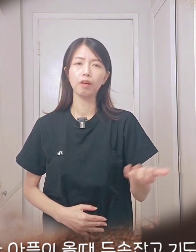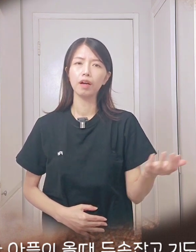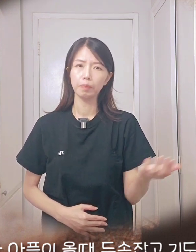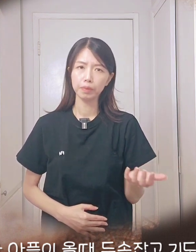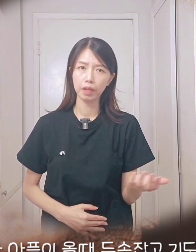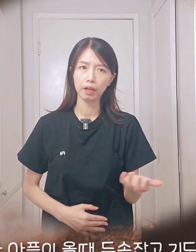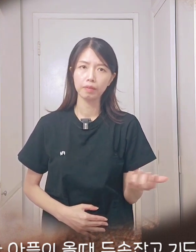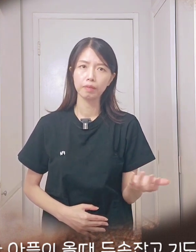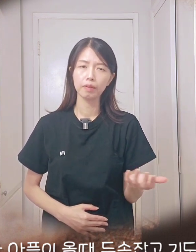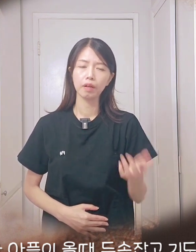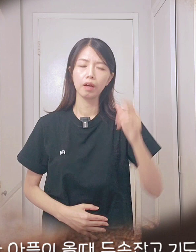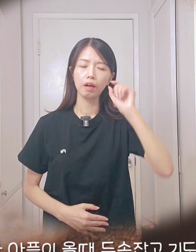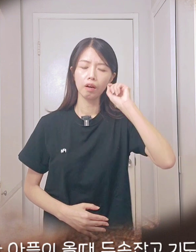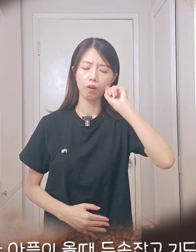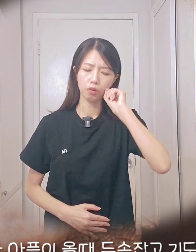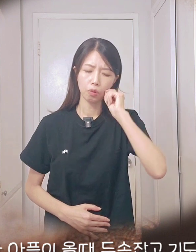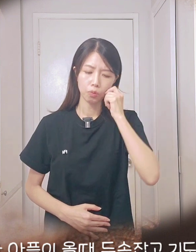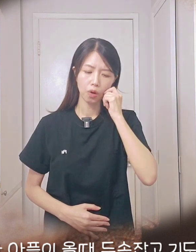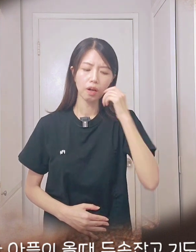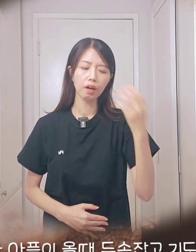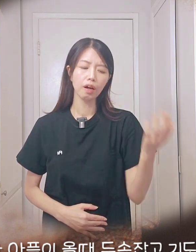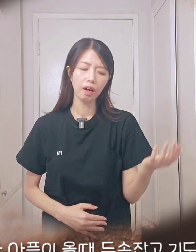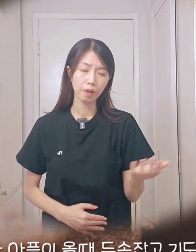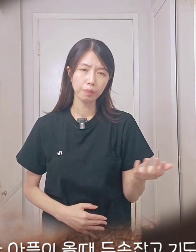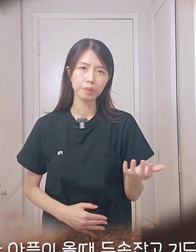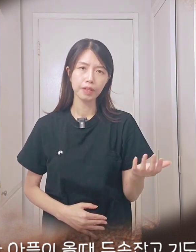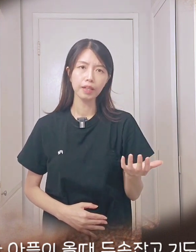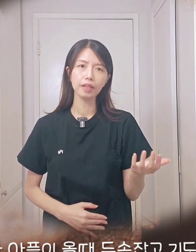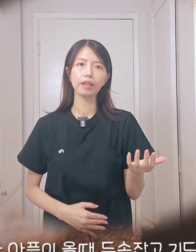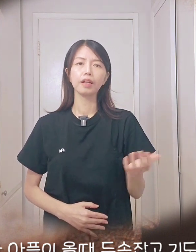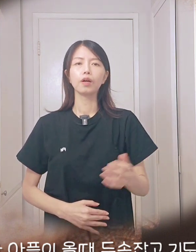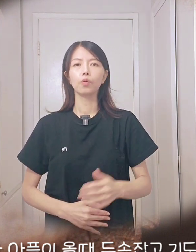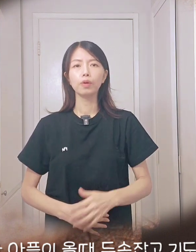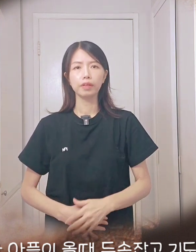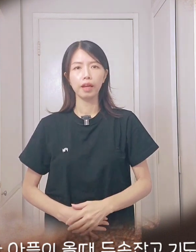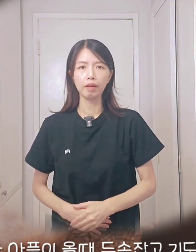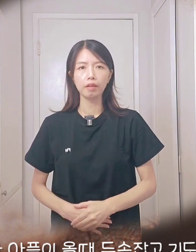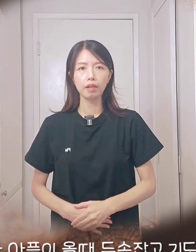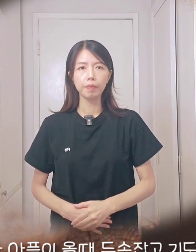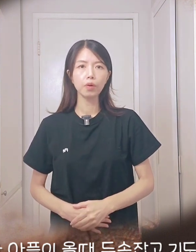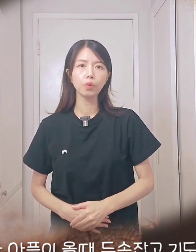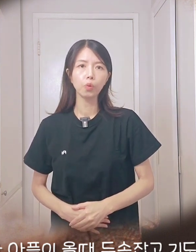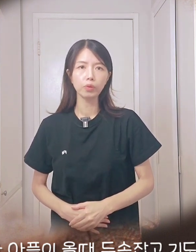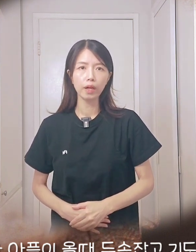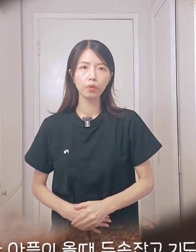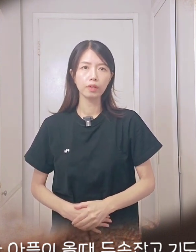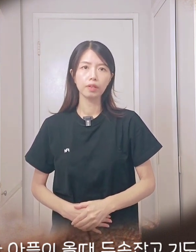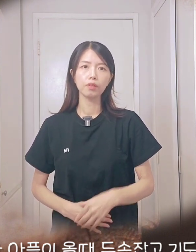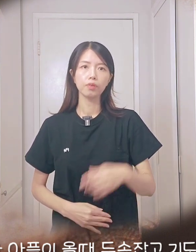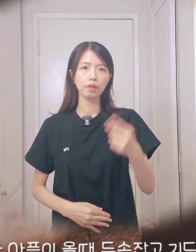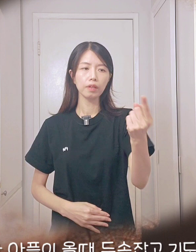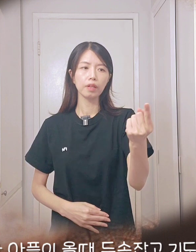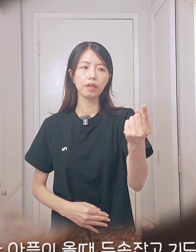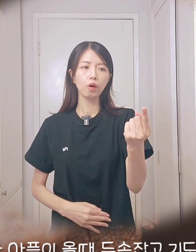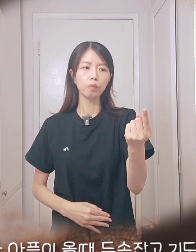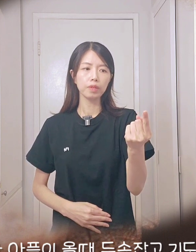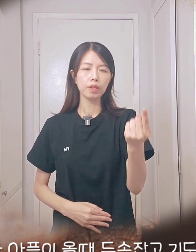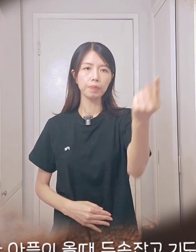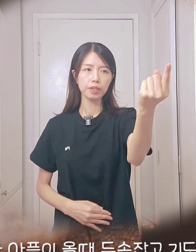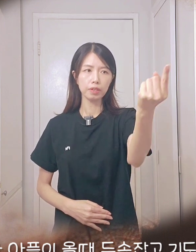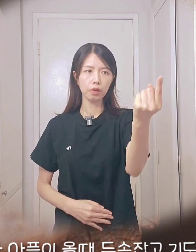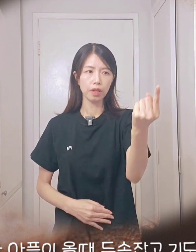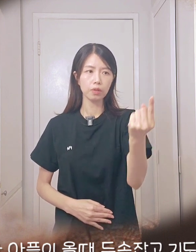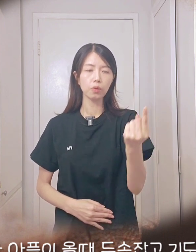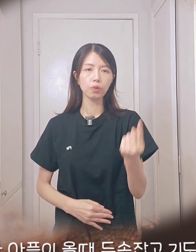주시면 돼요. 아프다. 어려움과 아픔이 올 때 일반적으로 오다라고 한 뜻의 수어는